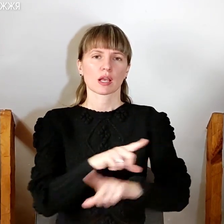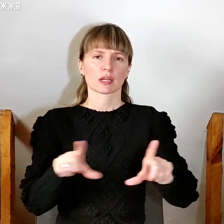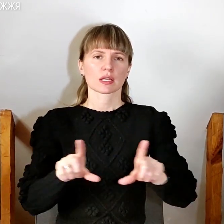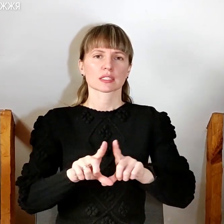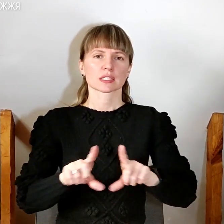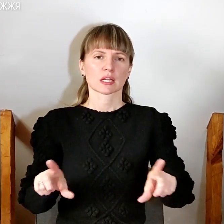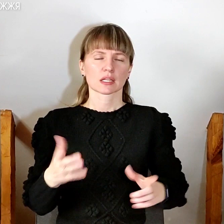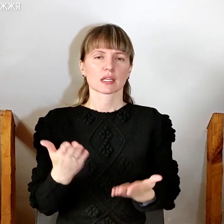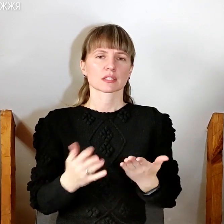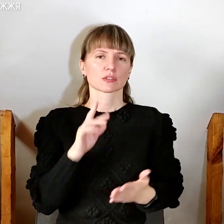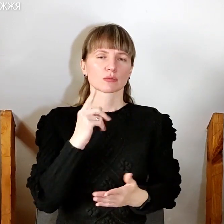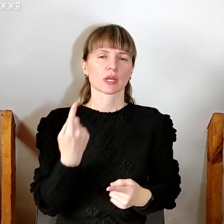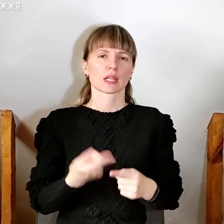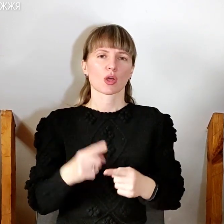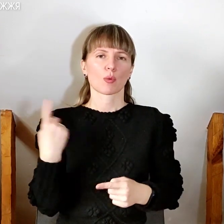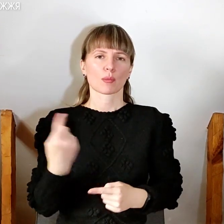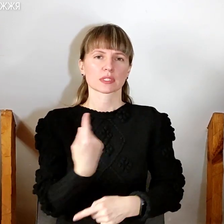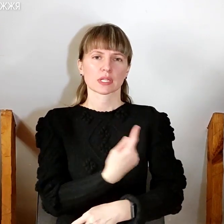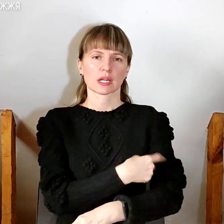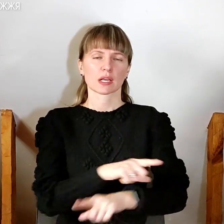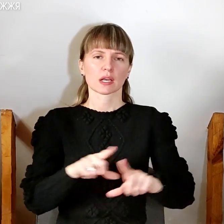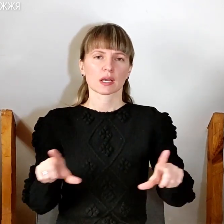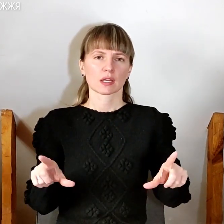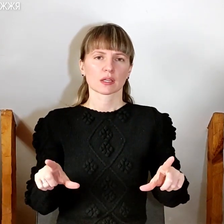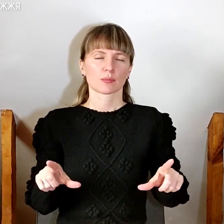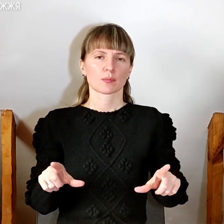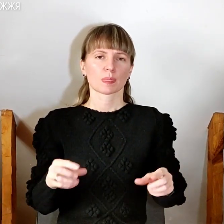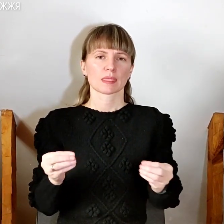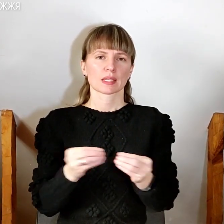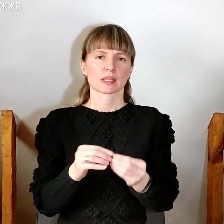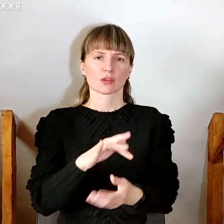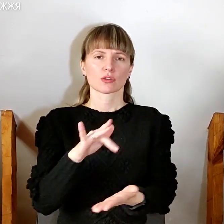Якщо я не помиляюся, це обласна лікарня, 50-та міська лікарня,